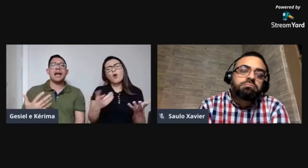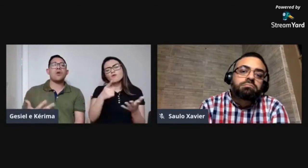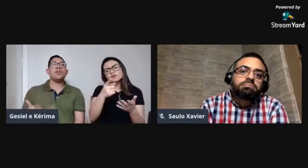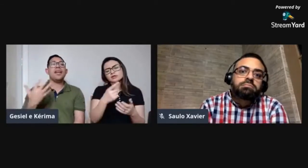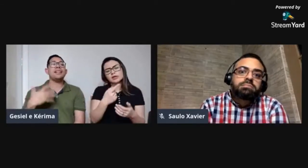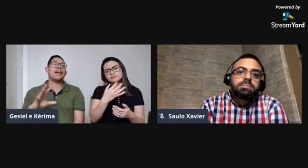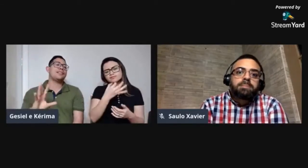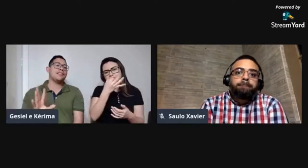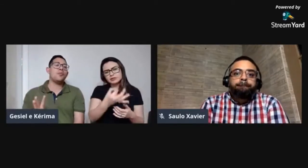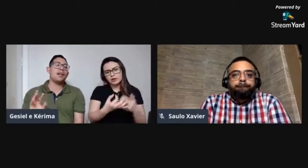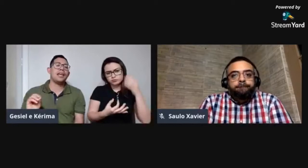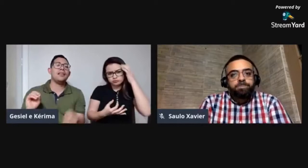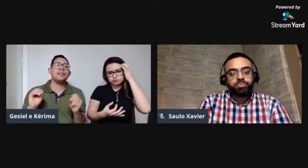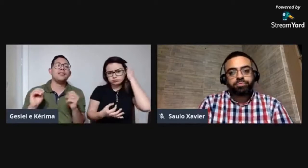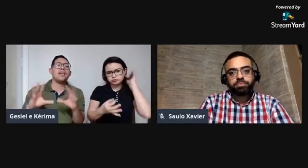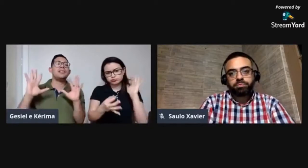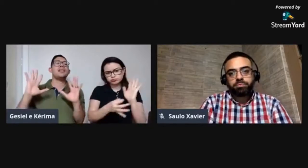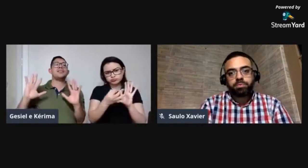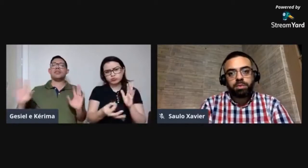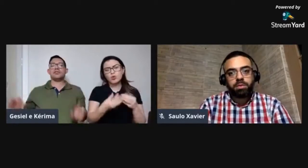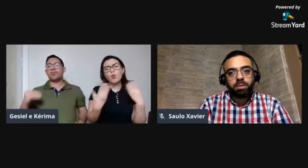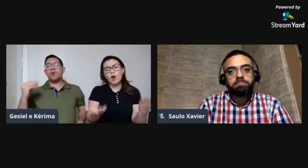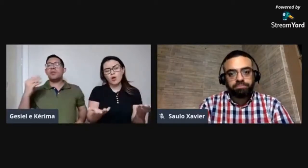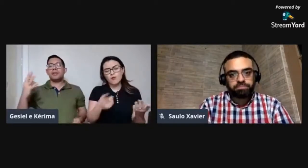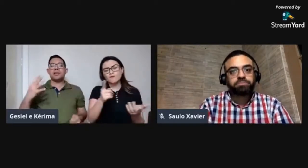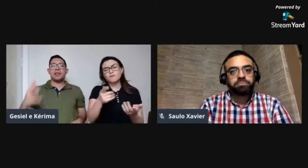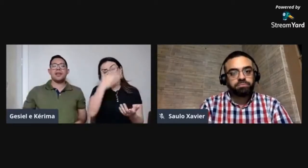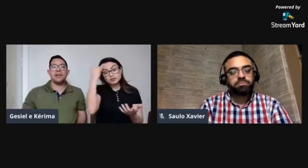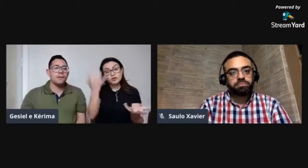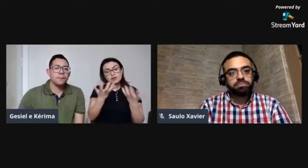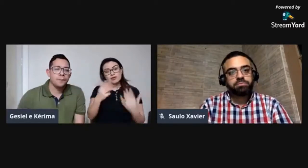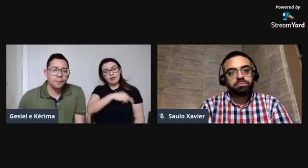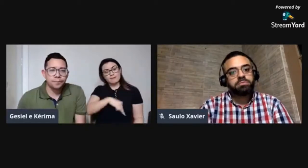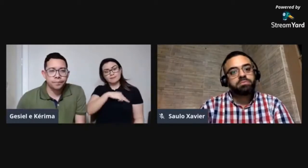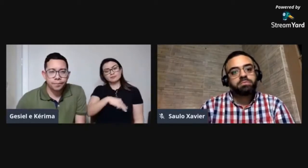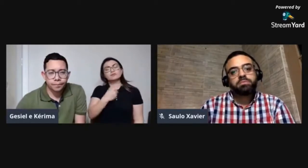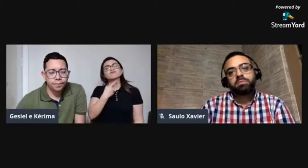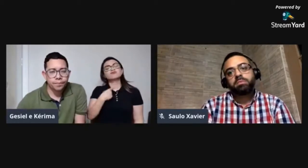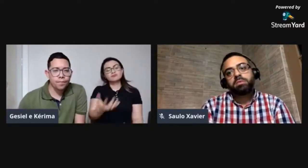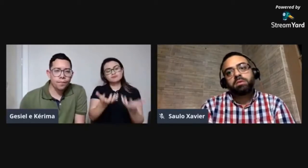seria a orientação para quem tem esse desejo? Qual que seria aí?